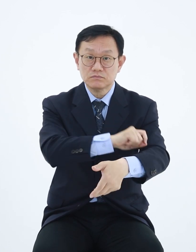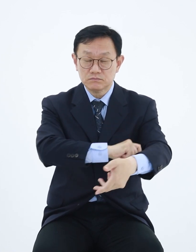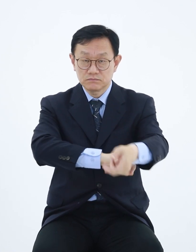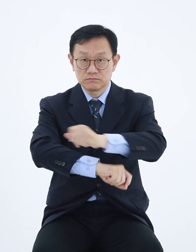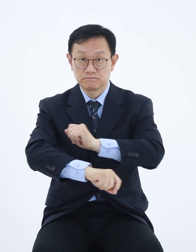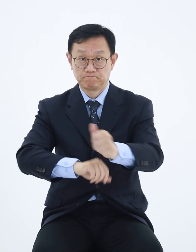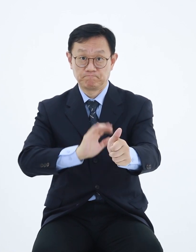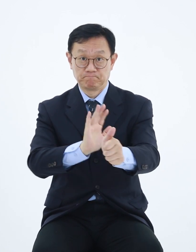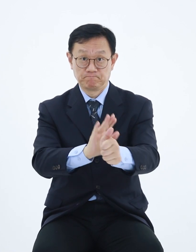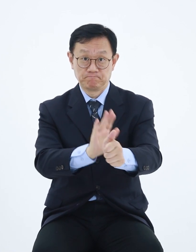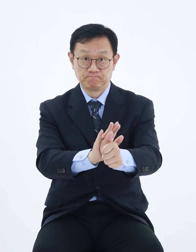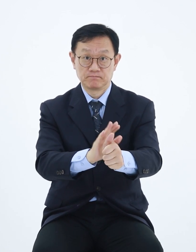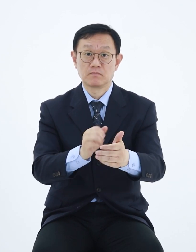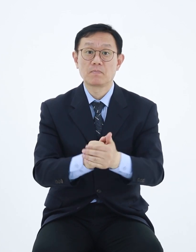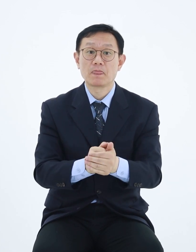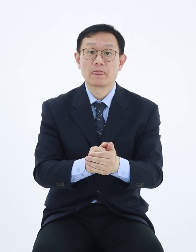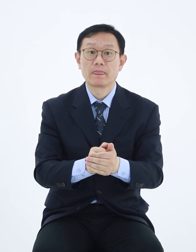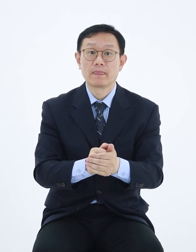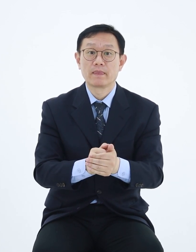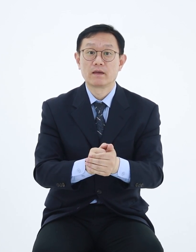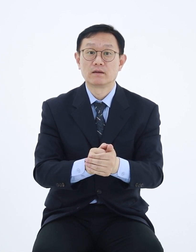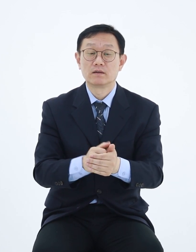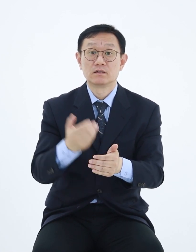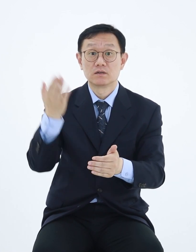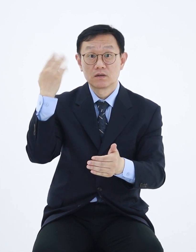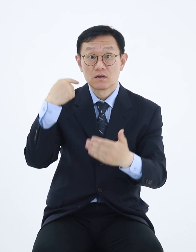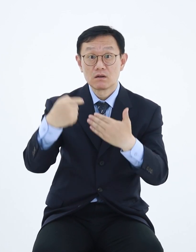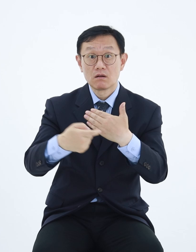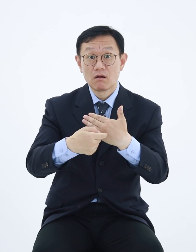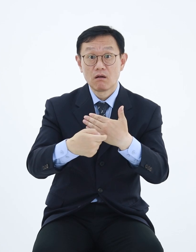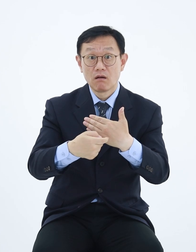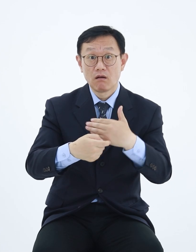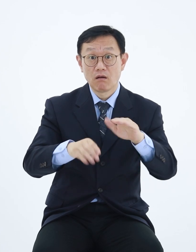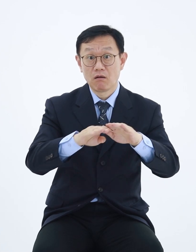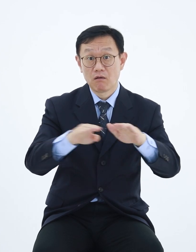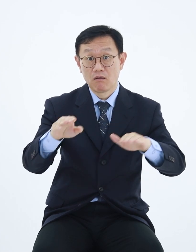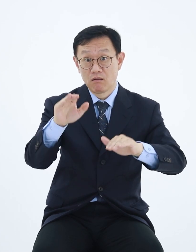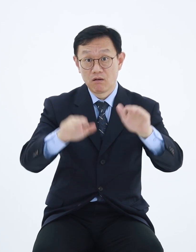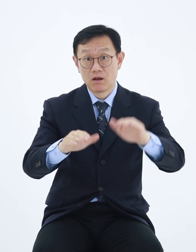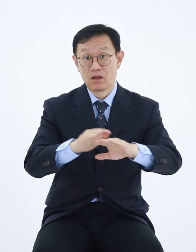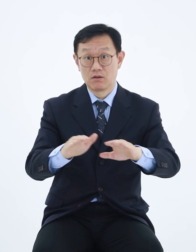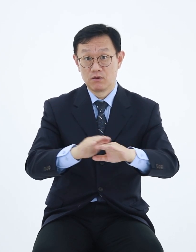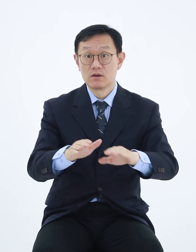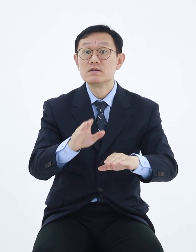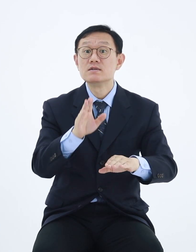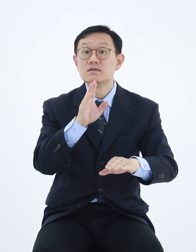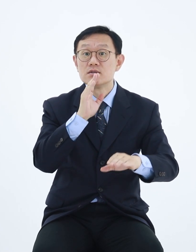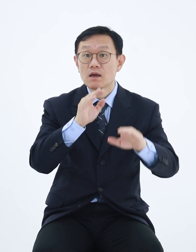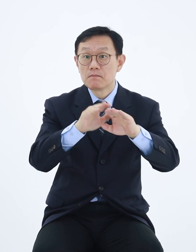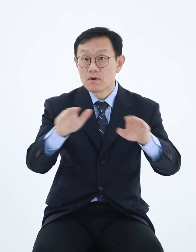적극적 우대 조치. 기존의 형식적인 불평등을 해소하고 실질적 평등을 증진하기